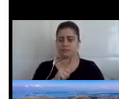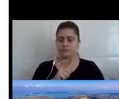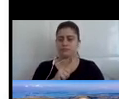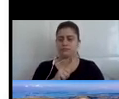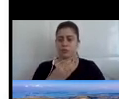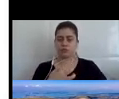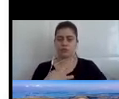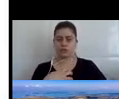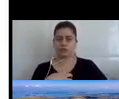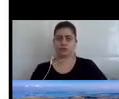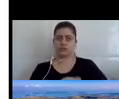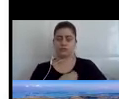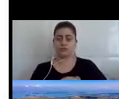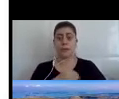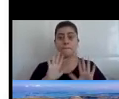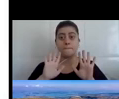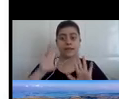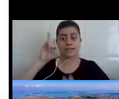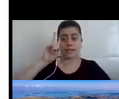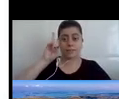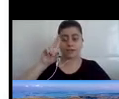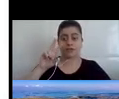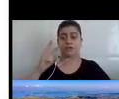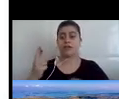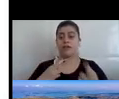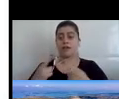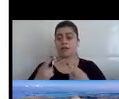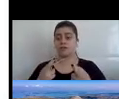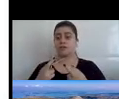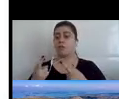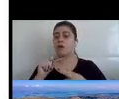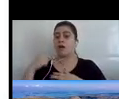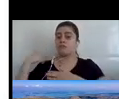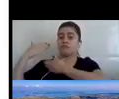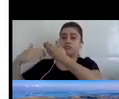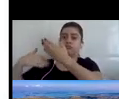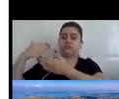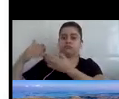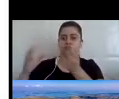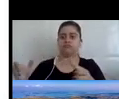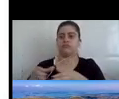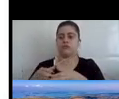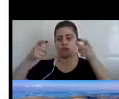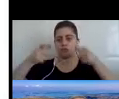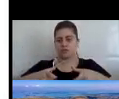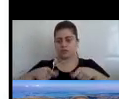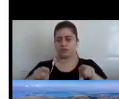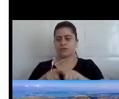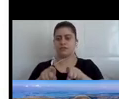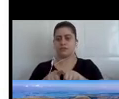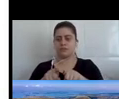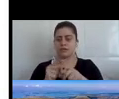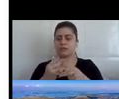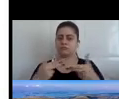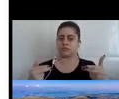vida. Lembrando que isso tem muita relação com os momentos históricos dessas comunidades, desses lugares e as circunstâncias